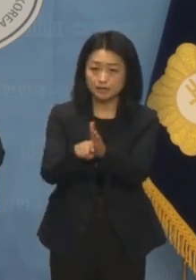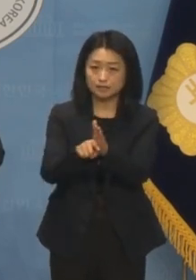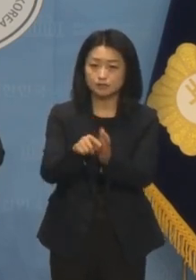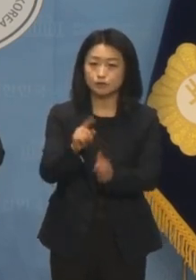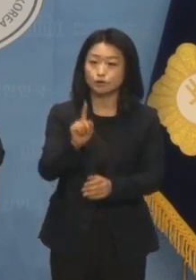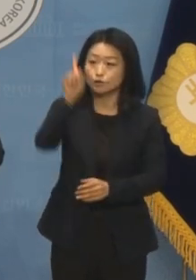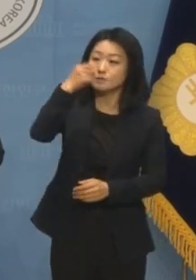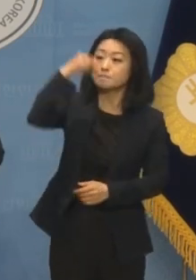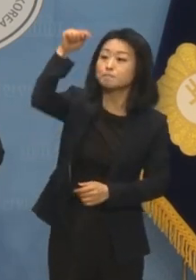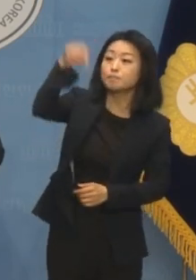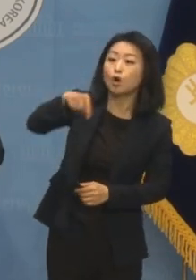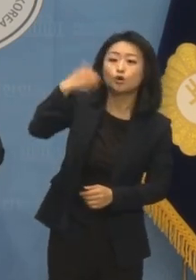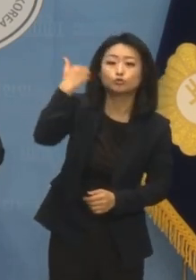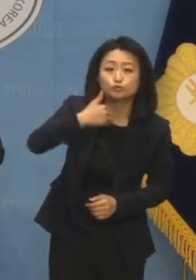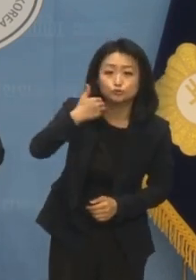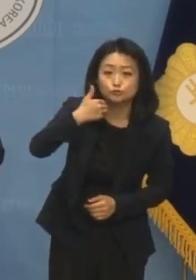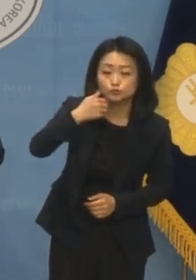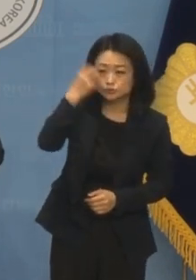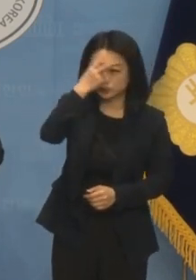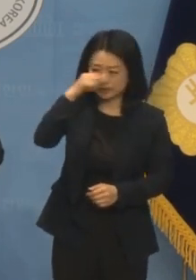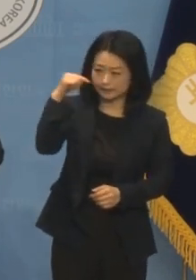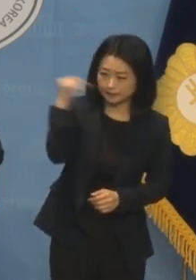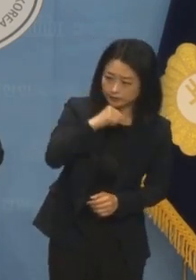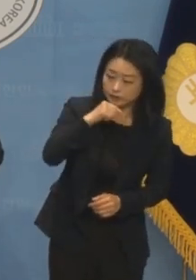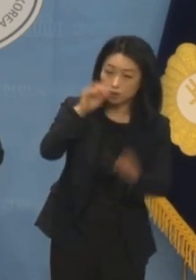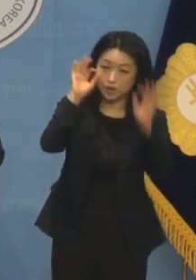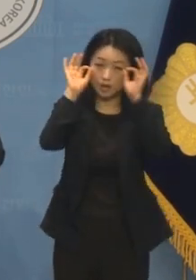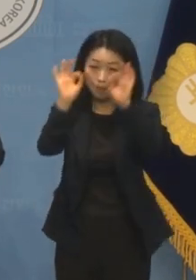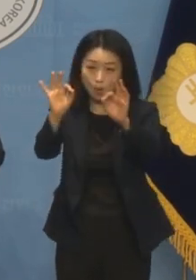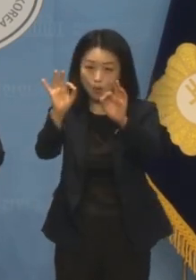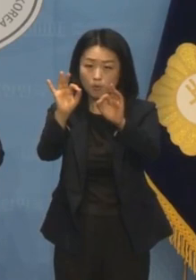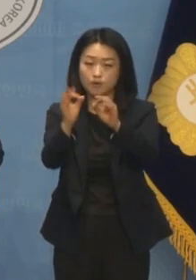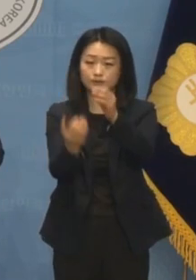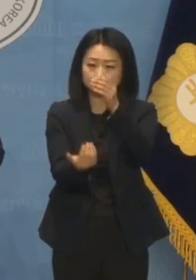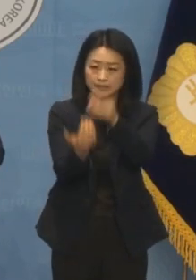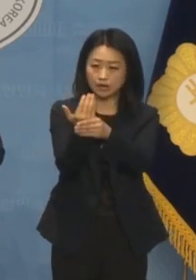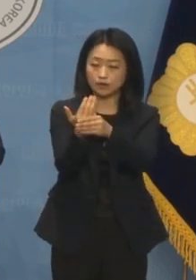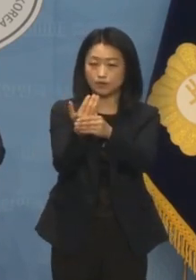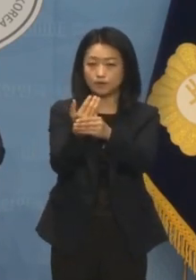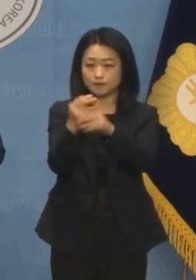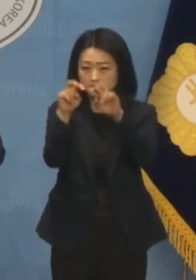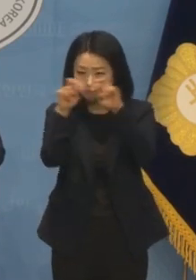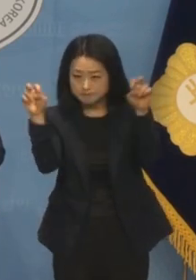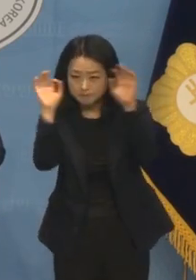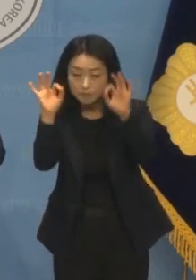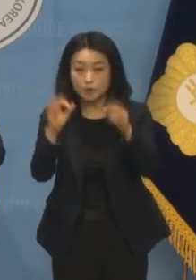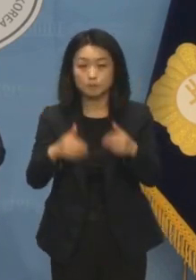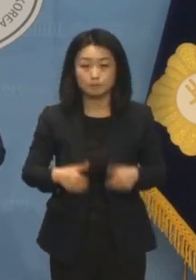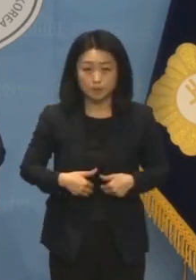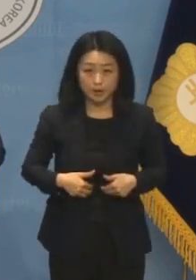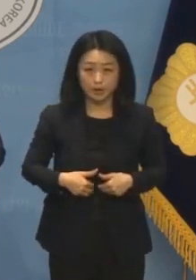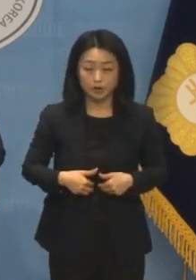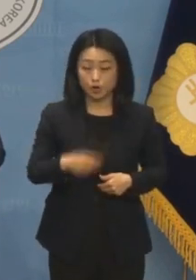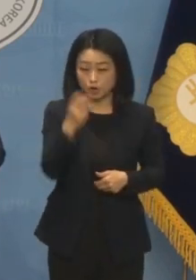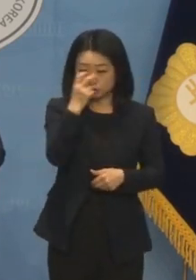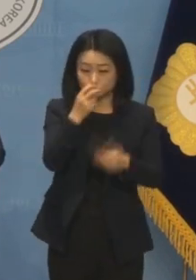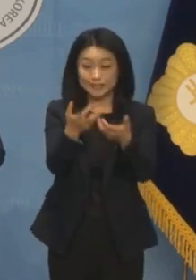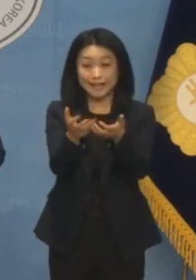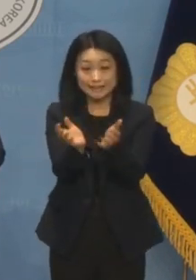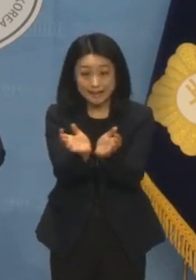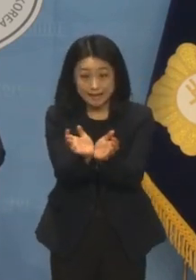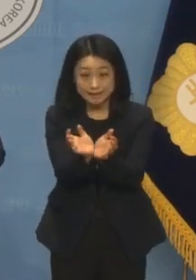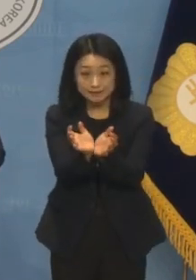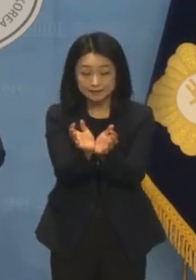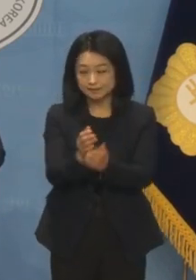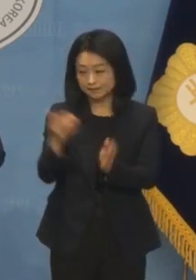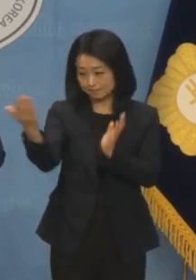지휘체계의 문제점을 철저하고 공정하게 규명해야 합니다. 저는 해병대 수사단이 이러한 취지에